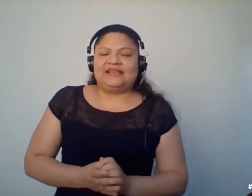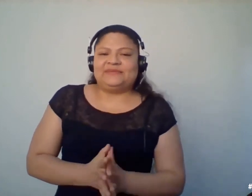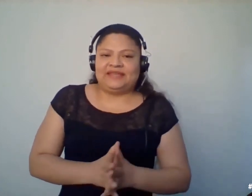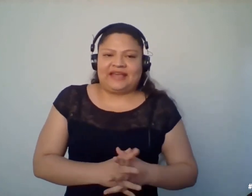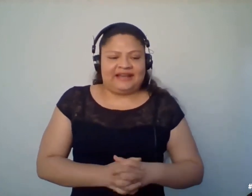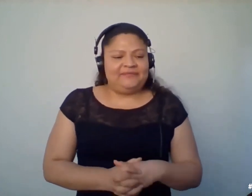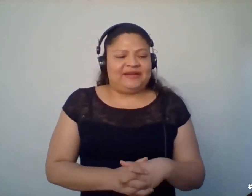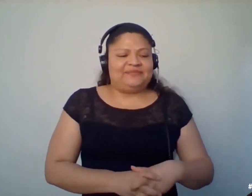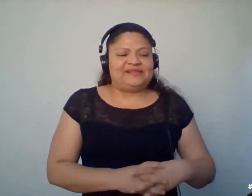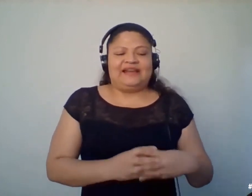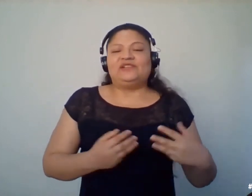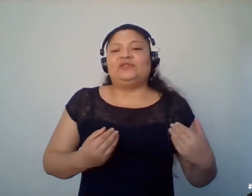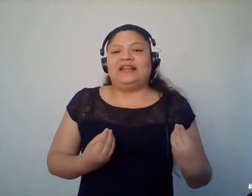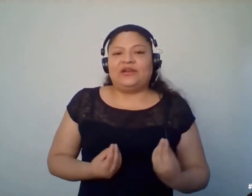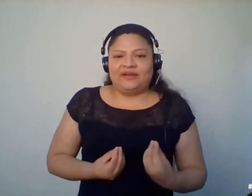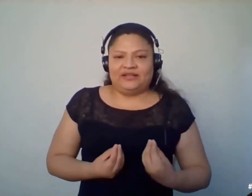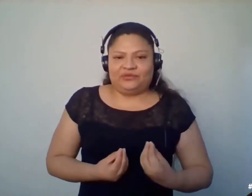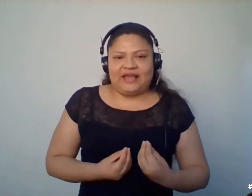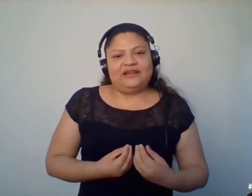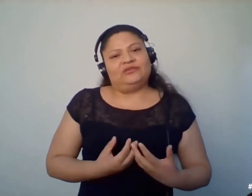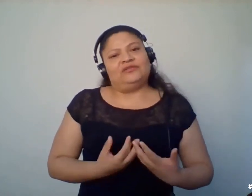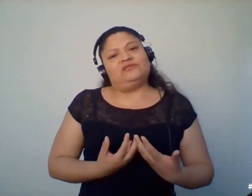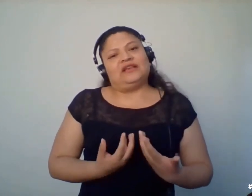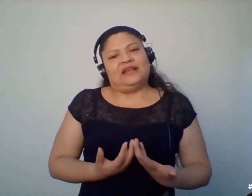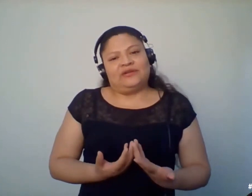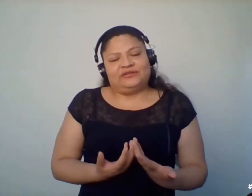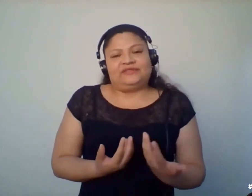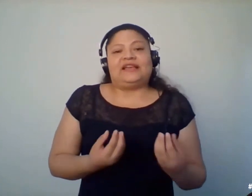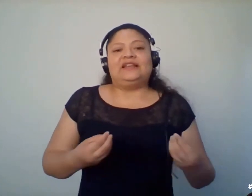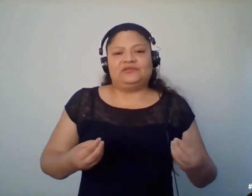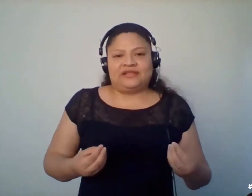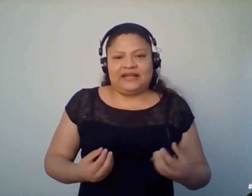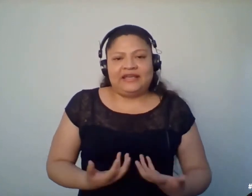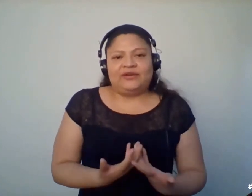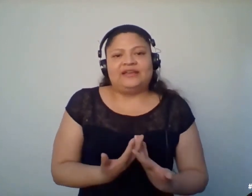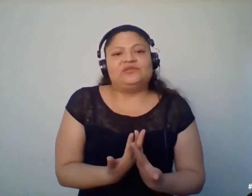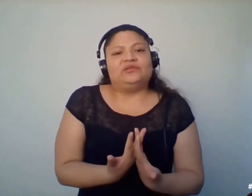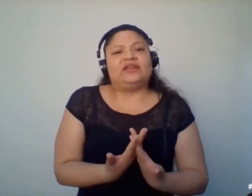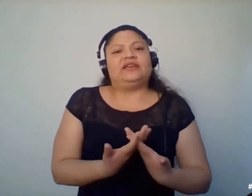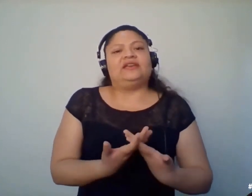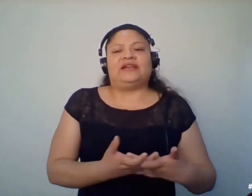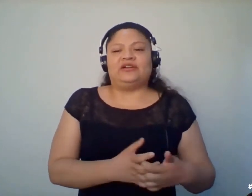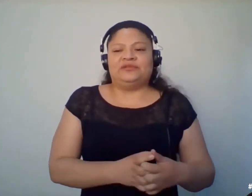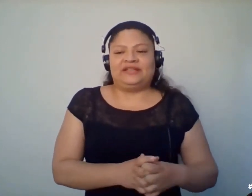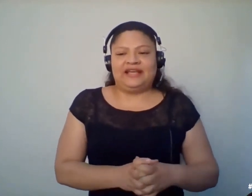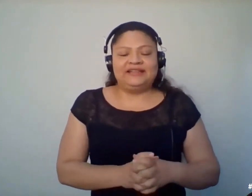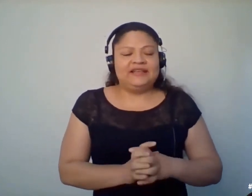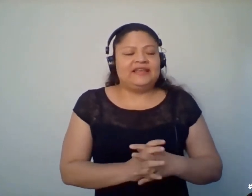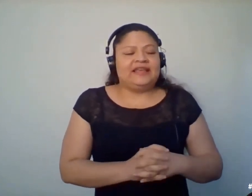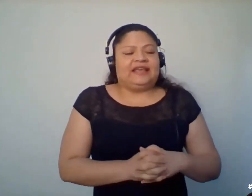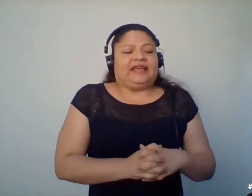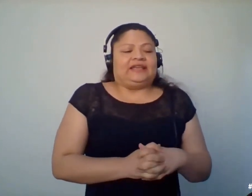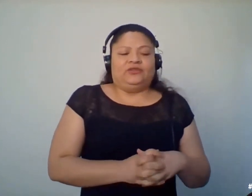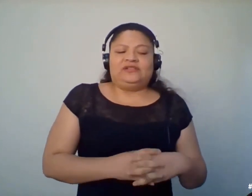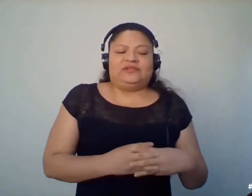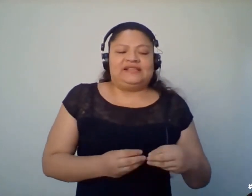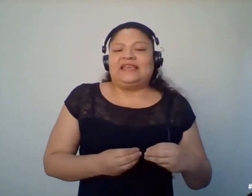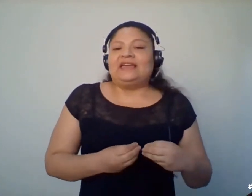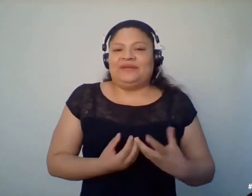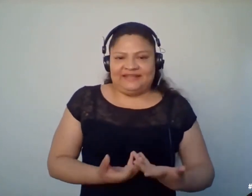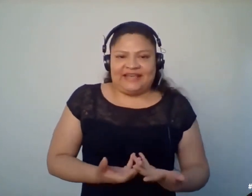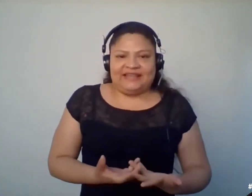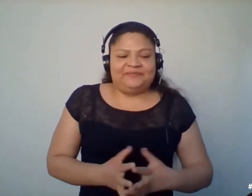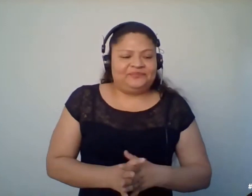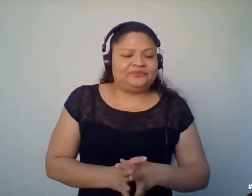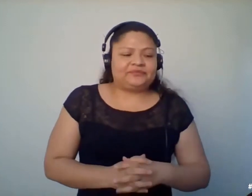lengua de señas mexicana, para empezar, es una lengua natural, no es una lengua artificial, es una lengua que surge en una comunidad, no es una